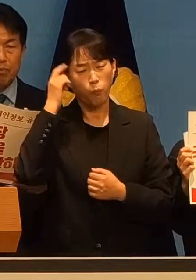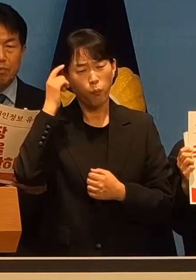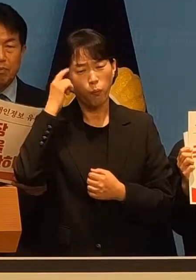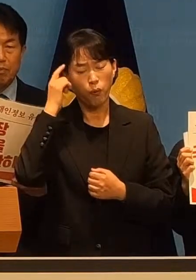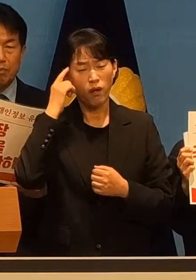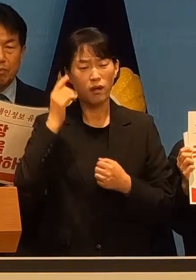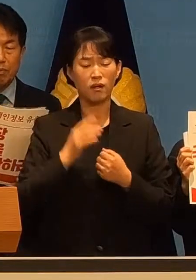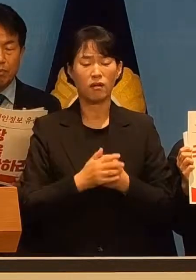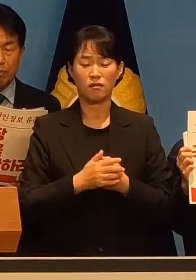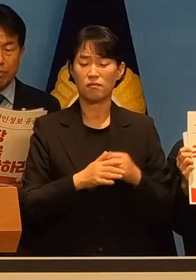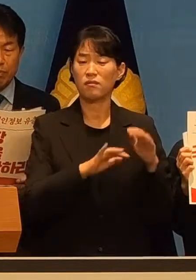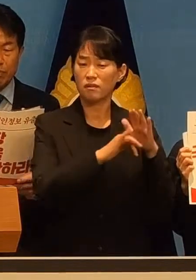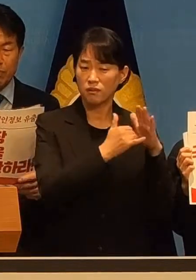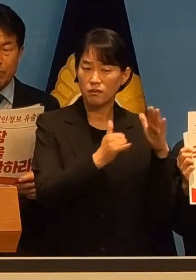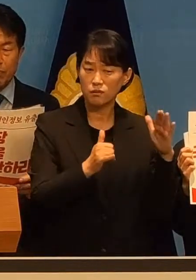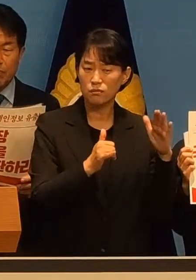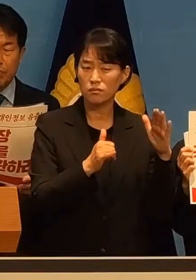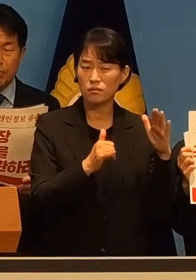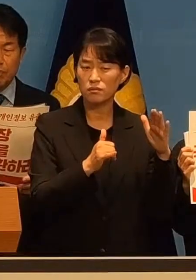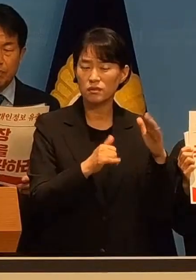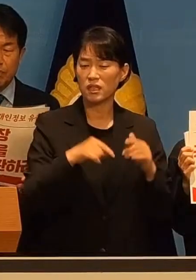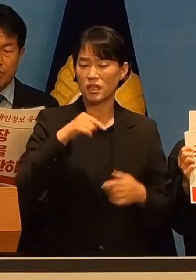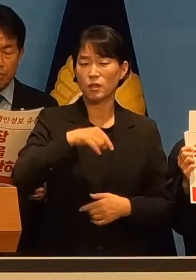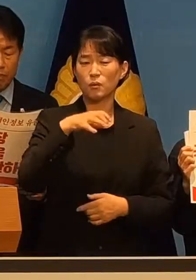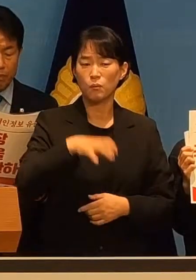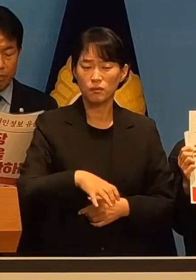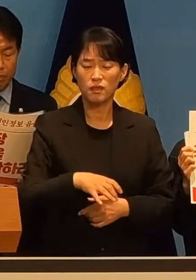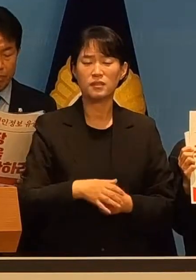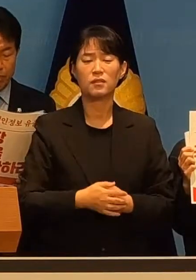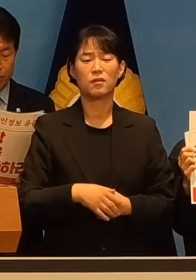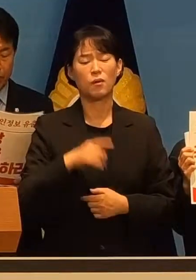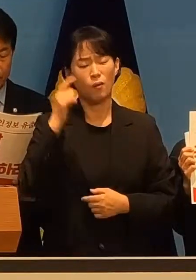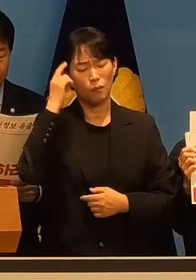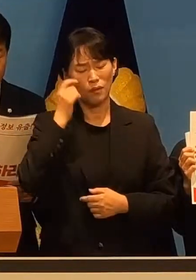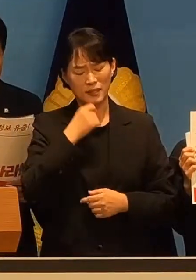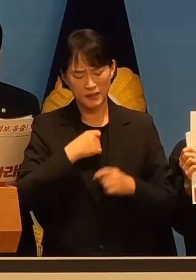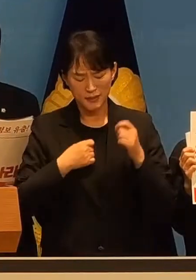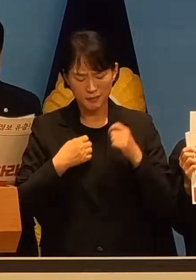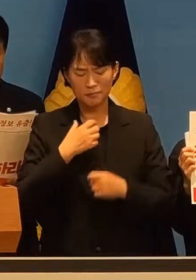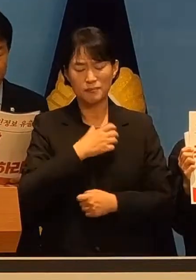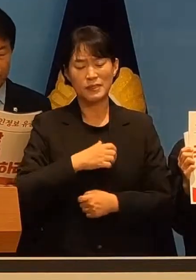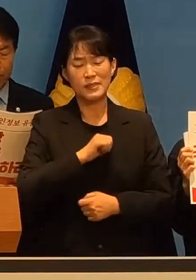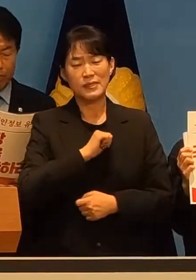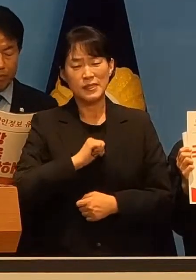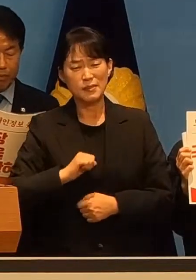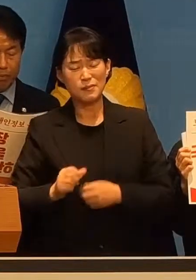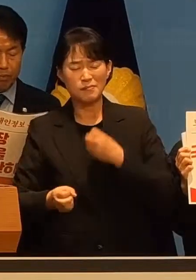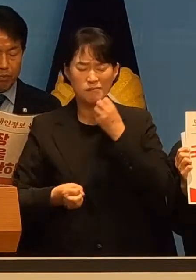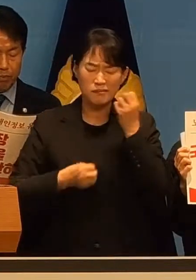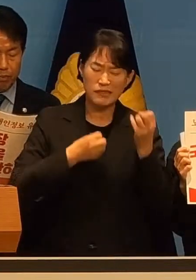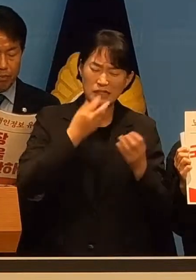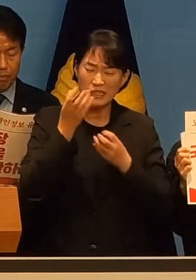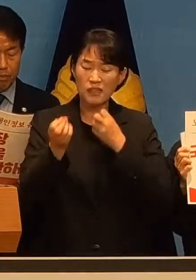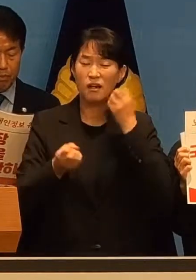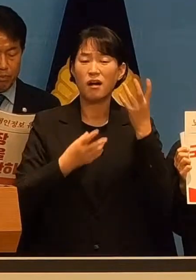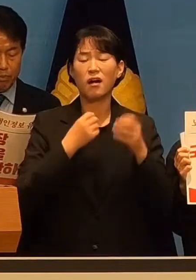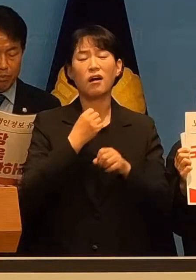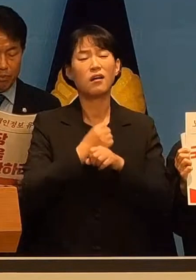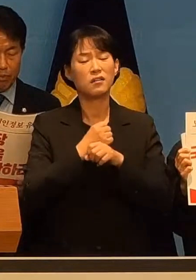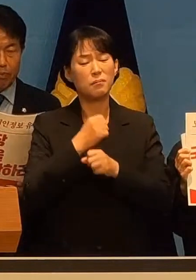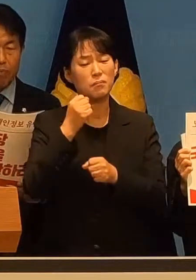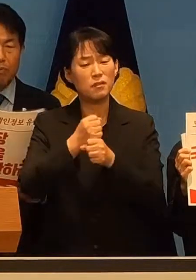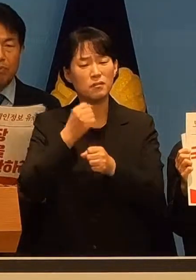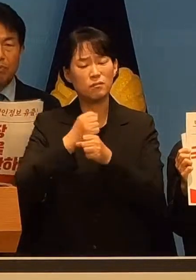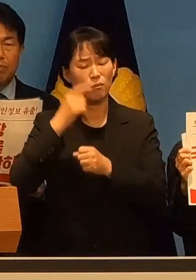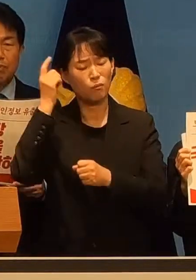그 가족이 이 자리에서 이렇게 슬픔을 참아내며 울분과 절규, 호소를 하게